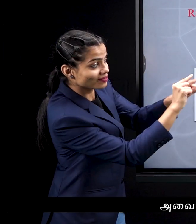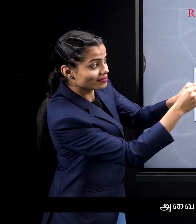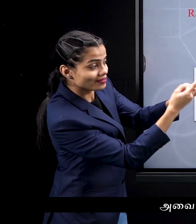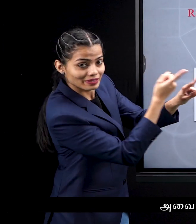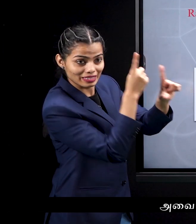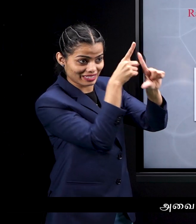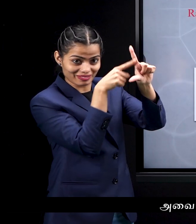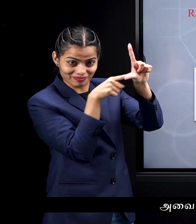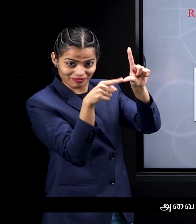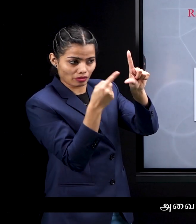குறிப்பிடப்படுகின்றன.